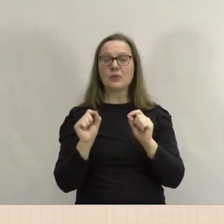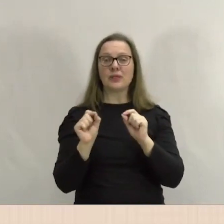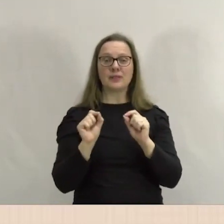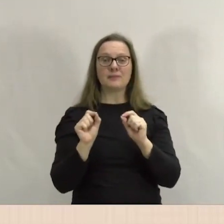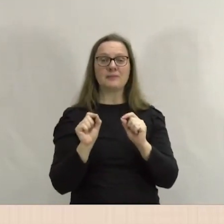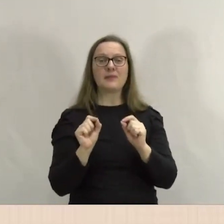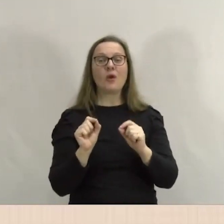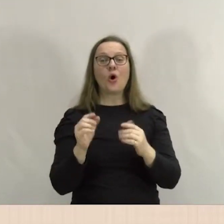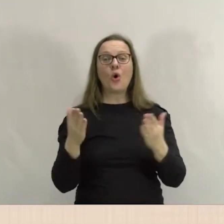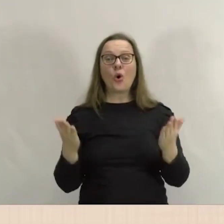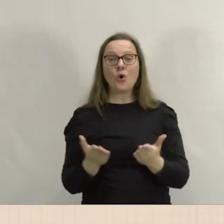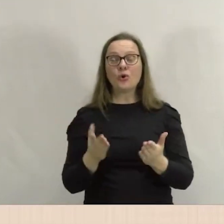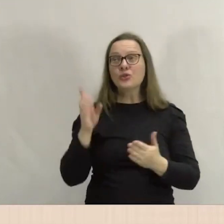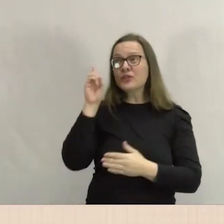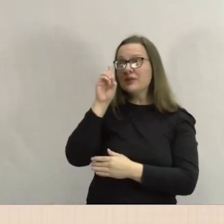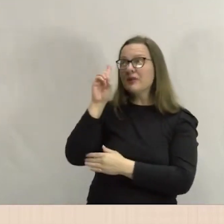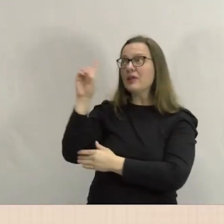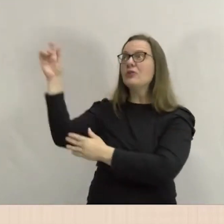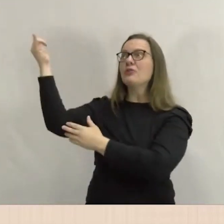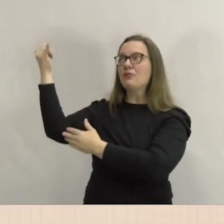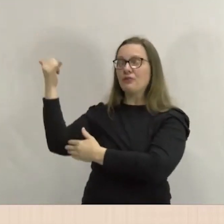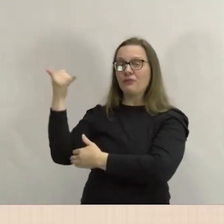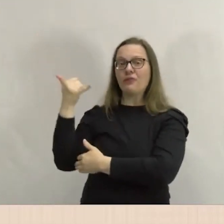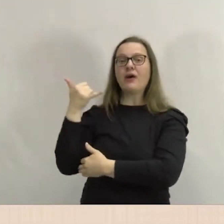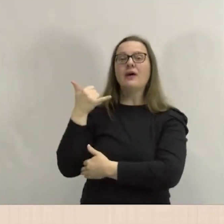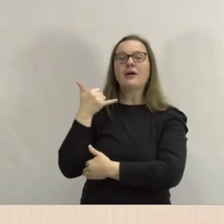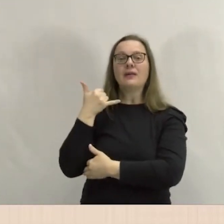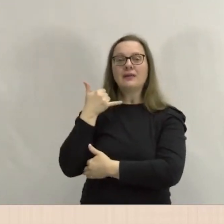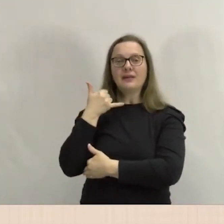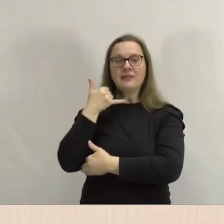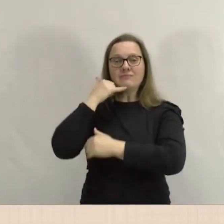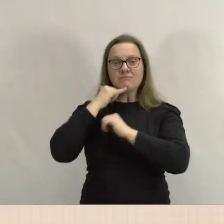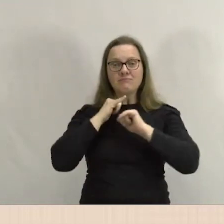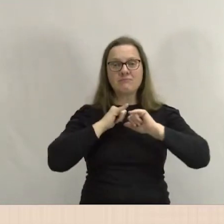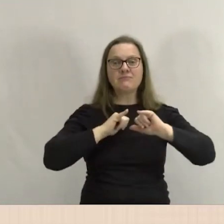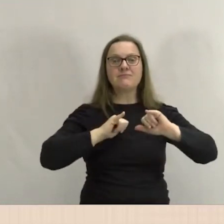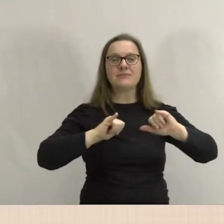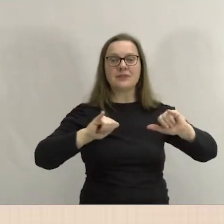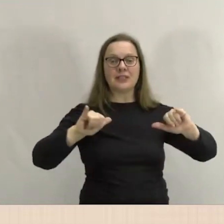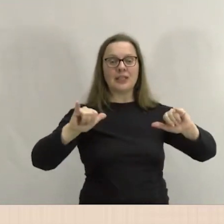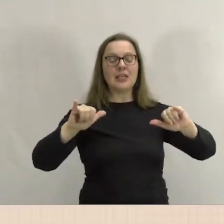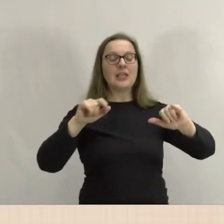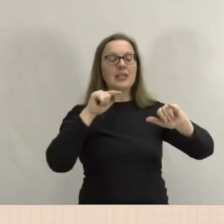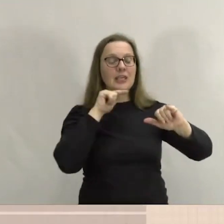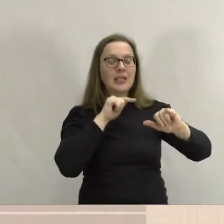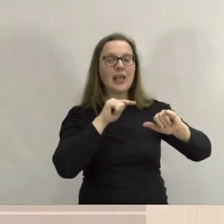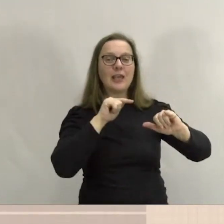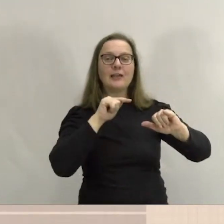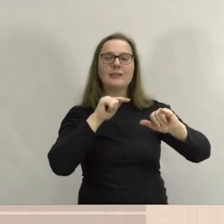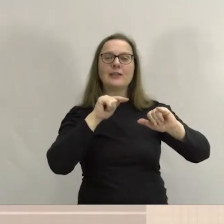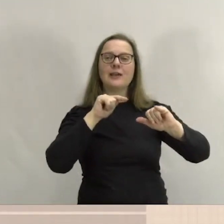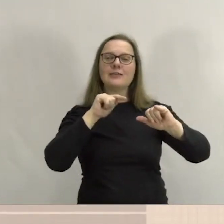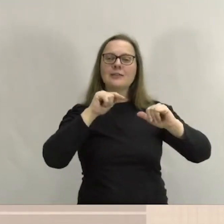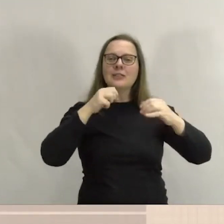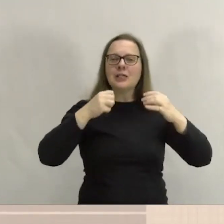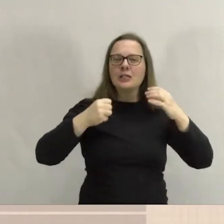e a palavra que sair da minha boca não voltará para mim vazia. Irmão, nenhuma